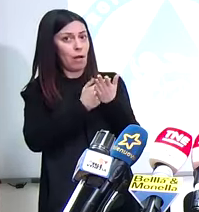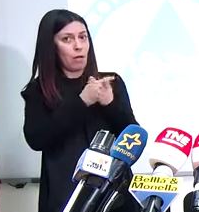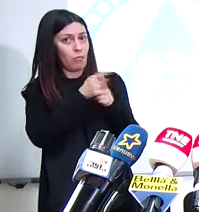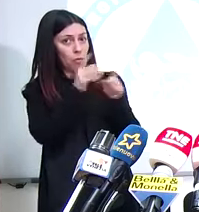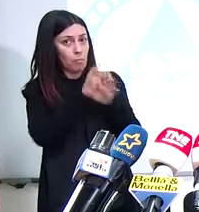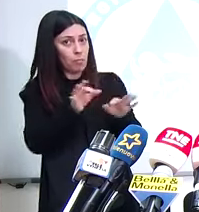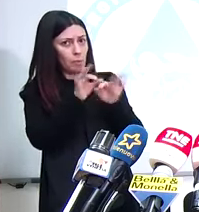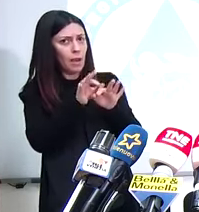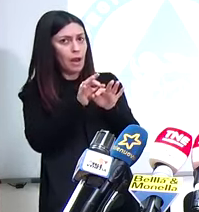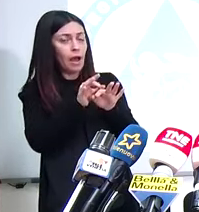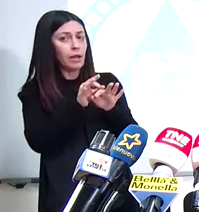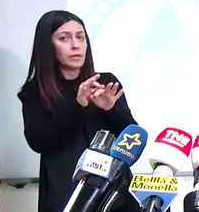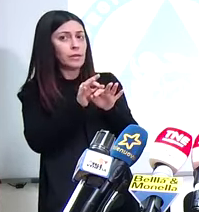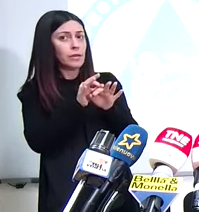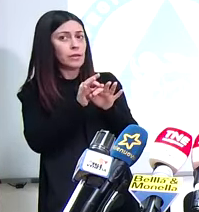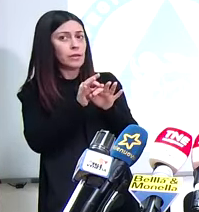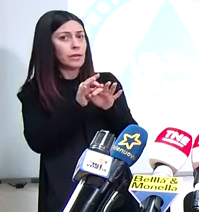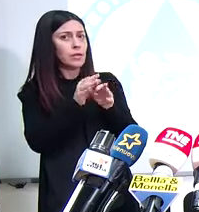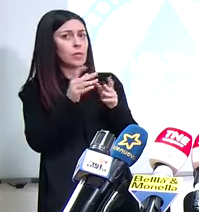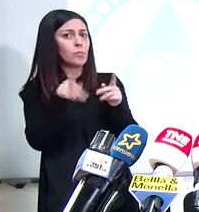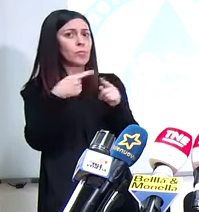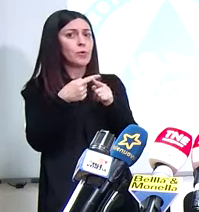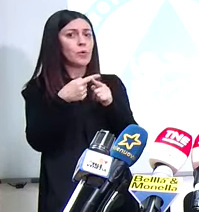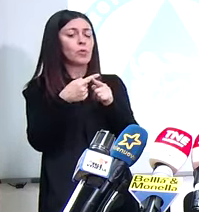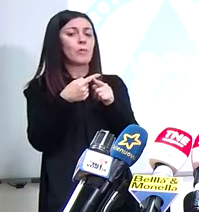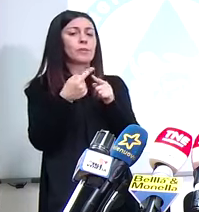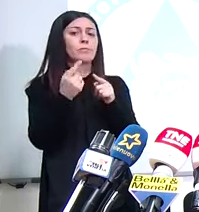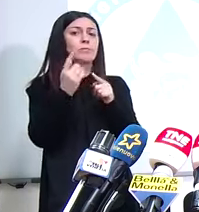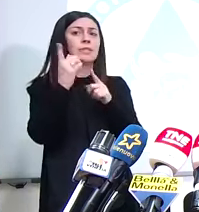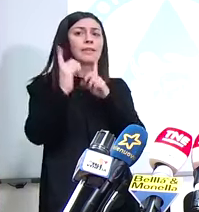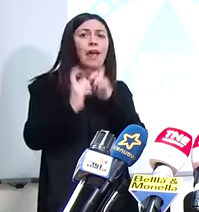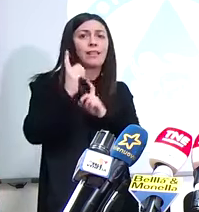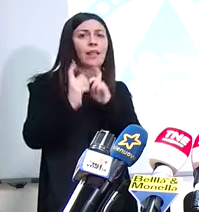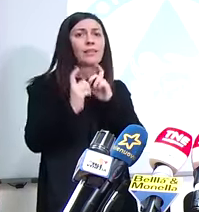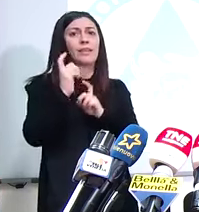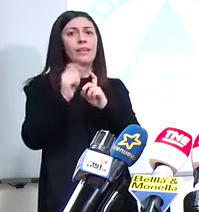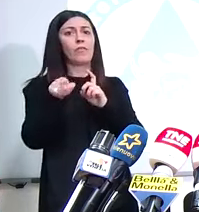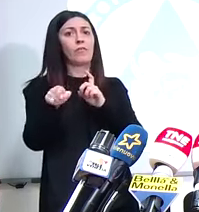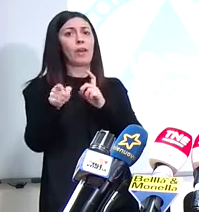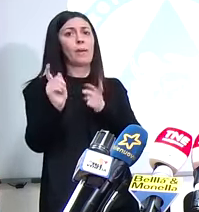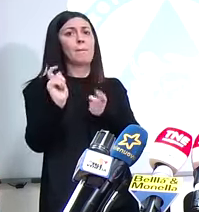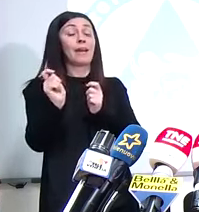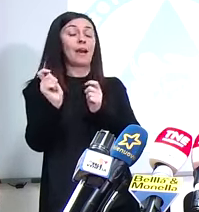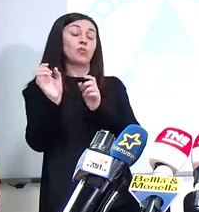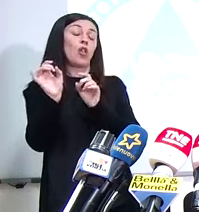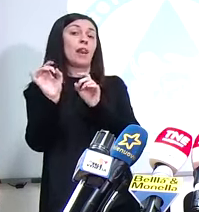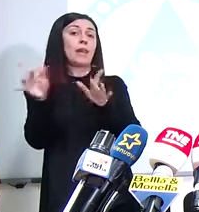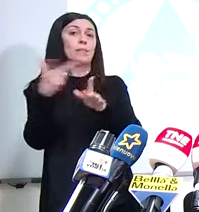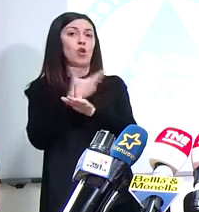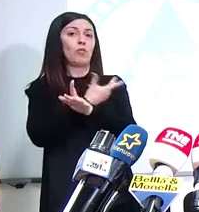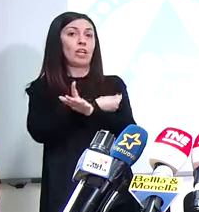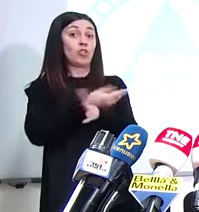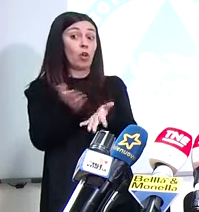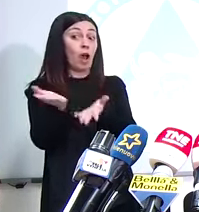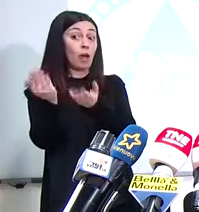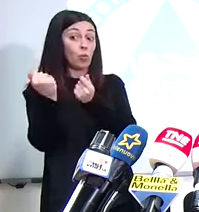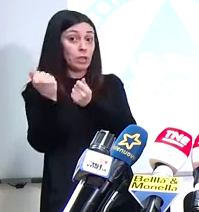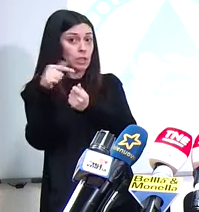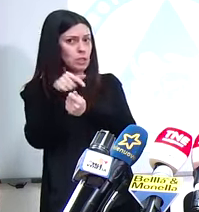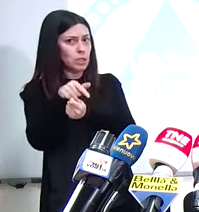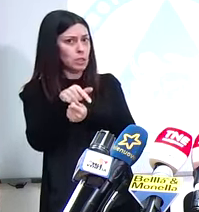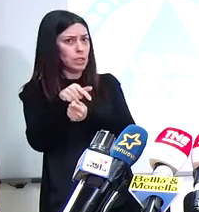sta seguendo cioè le trattative per acquisti sul mercato libero della di vaccini è stato posto e che